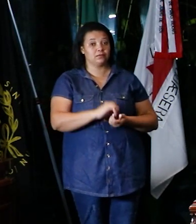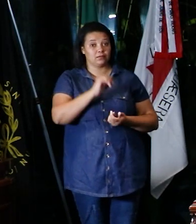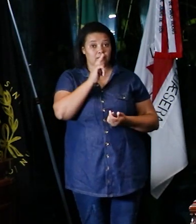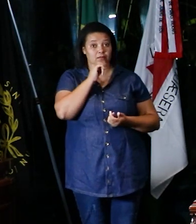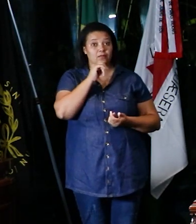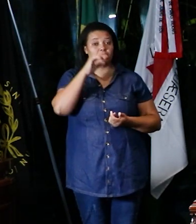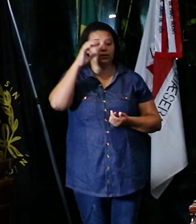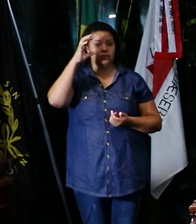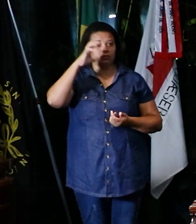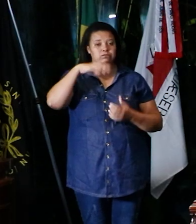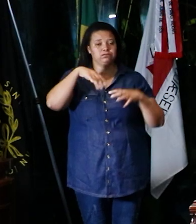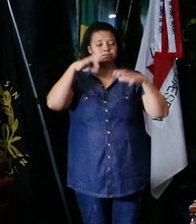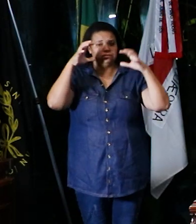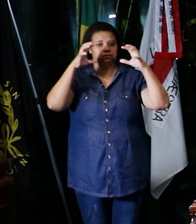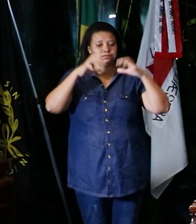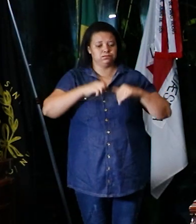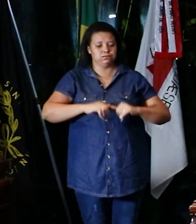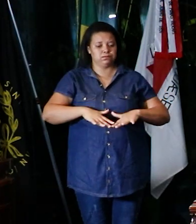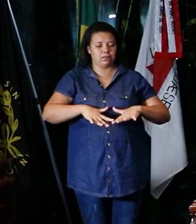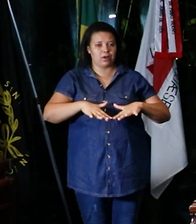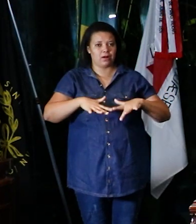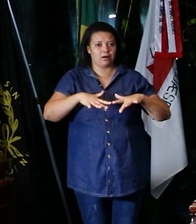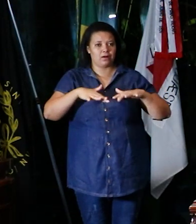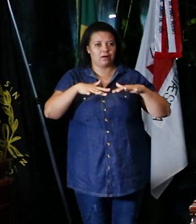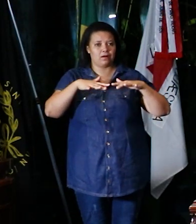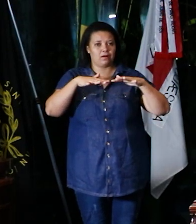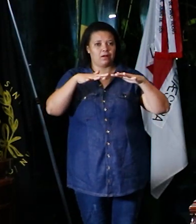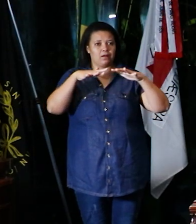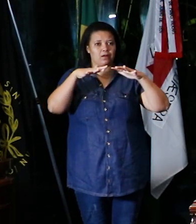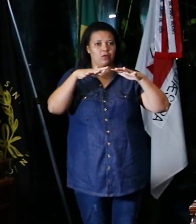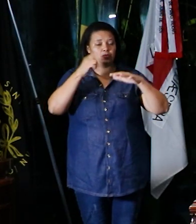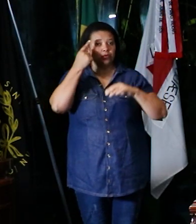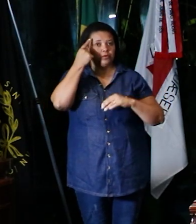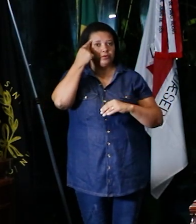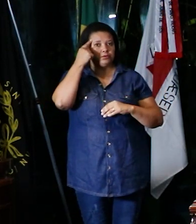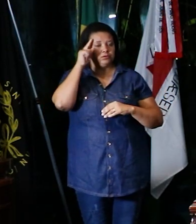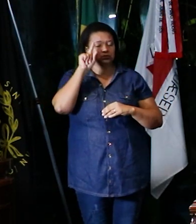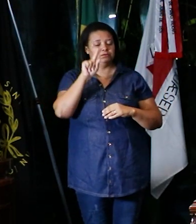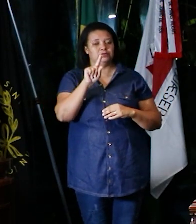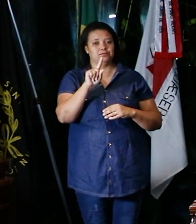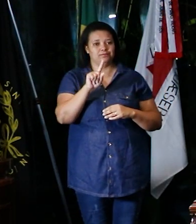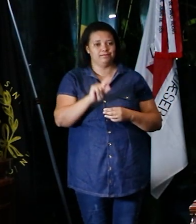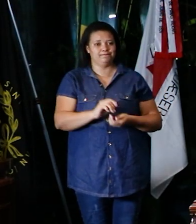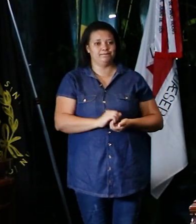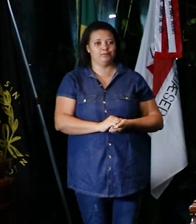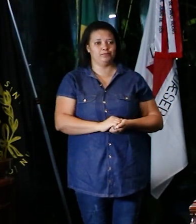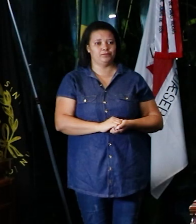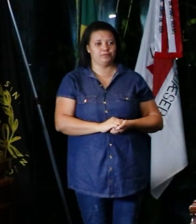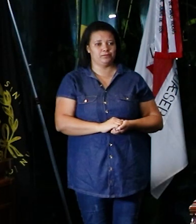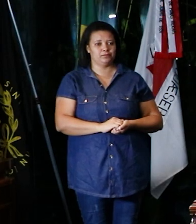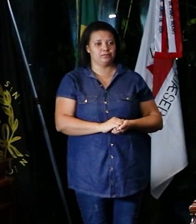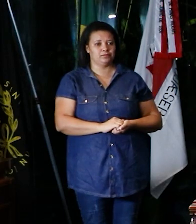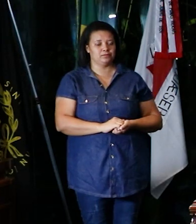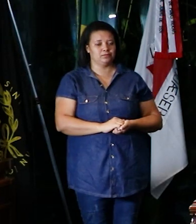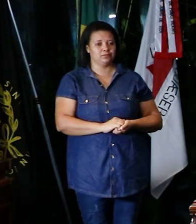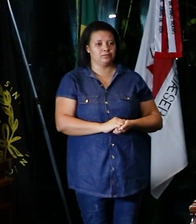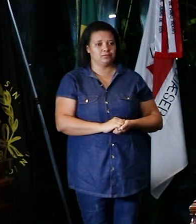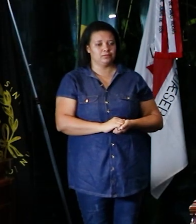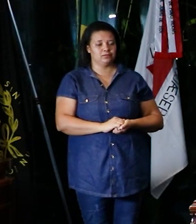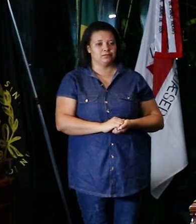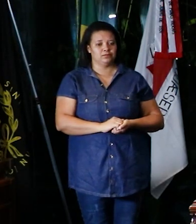seu serviço e se retiraram ao cabo de um dia. E quedou sobre a